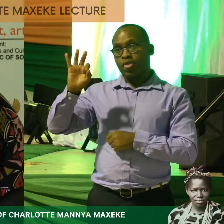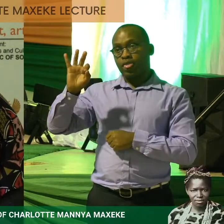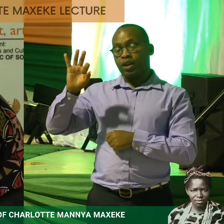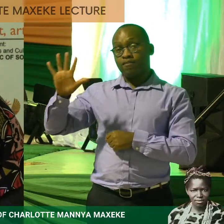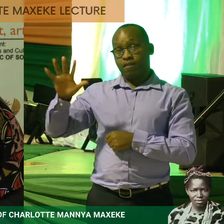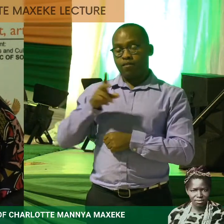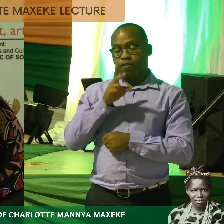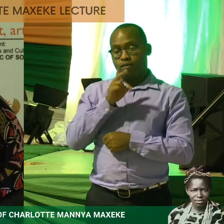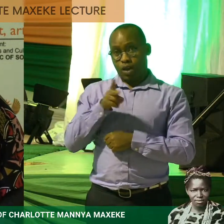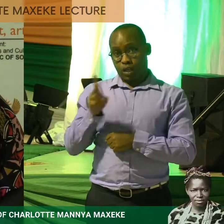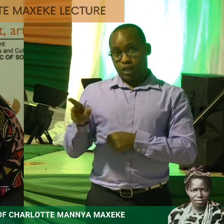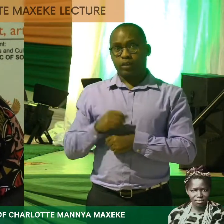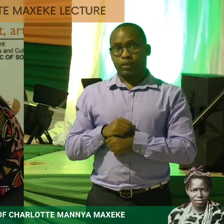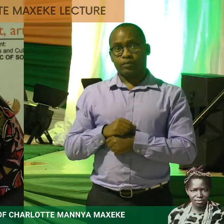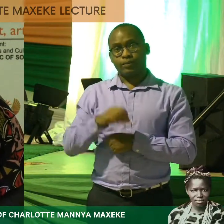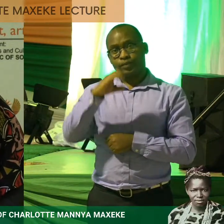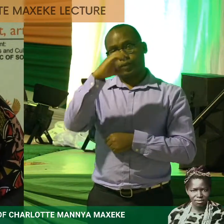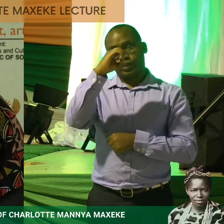081 572 7735.